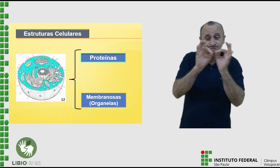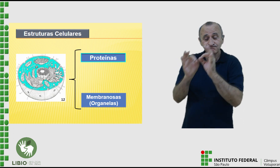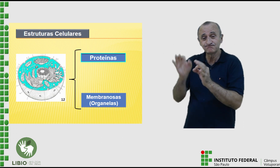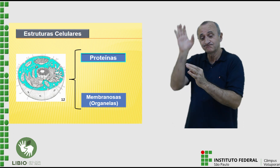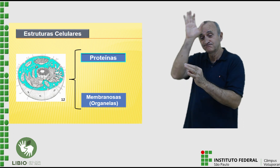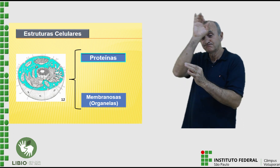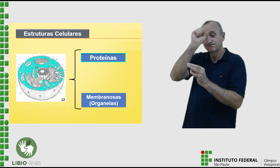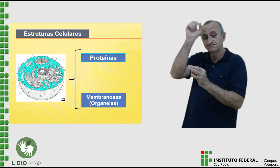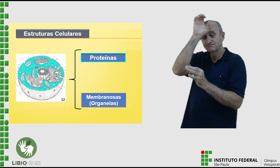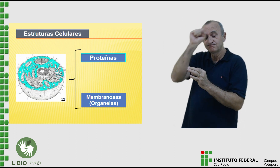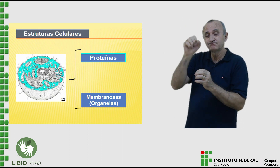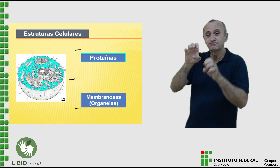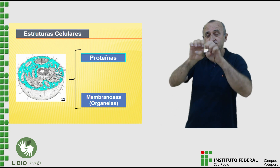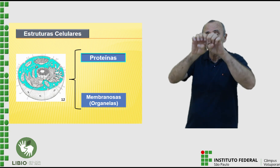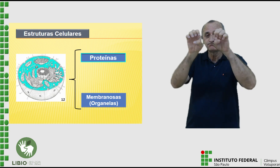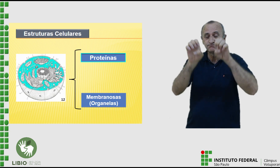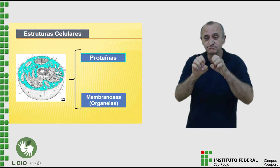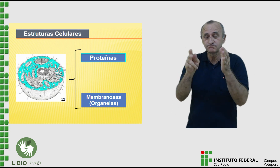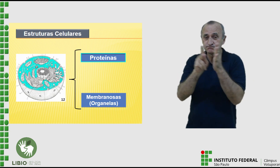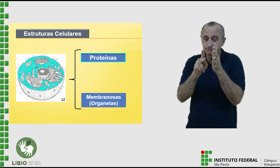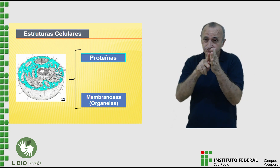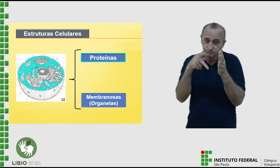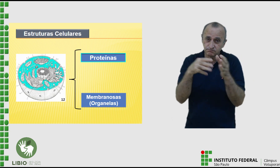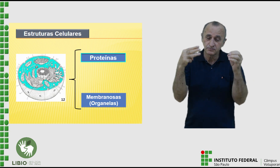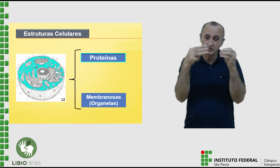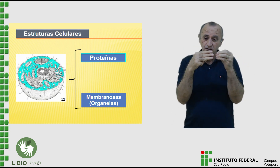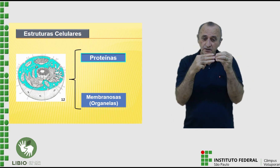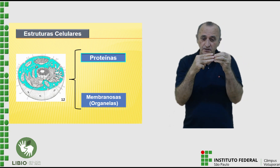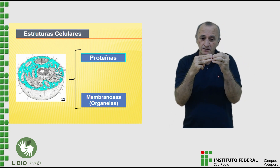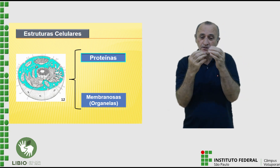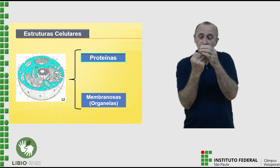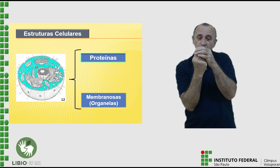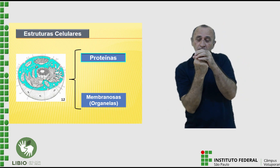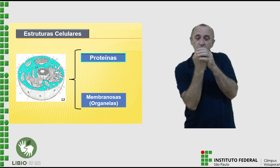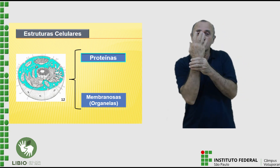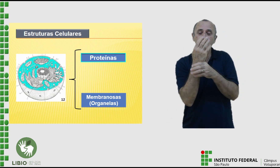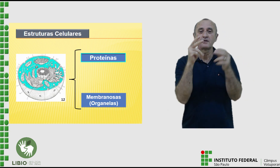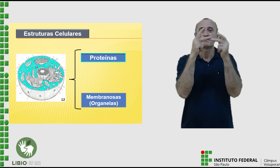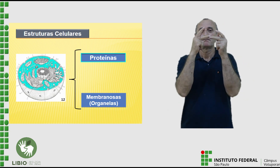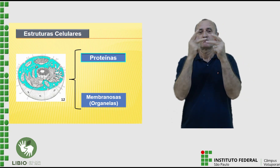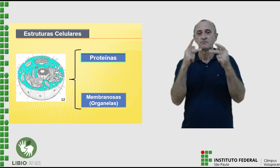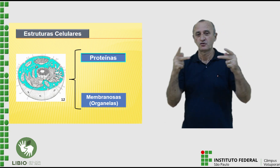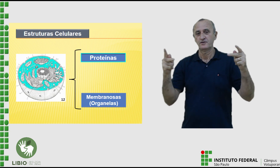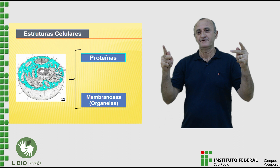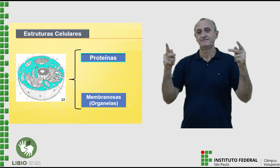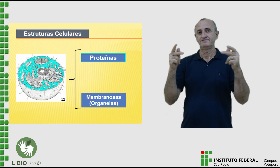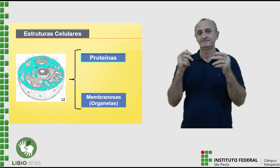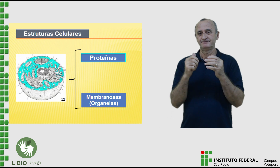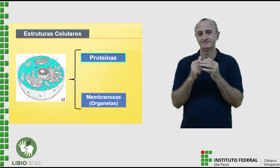Nessa videoaula apresentaremos e aprenderemos sobre as estruturas celulares formadas de